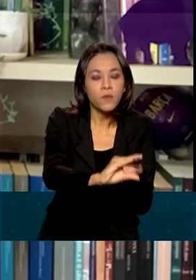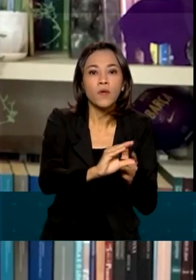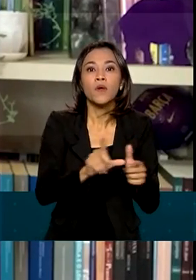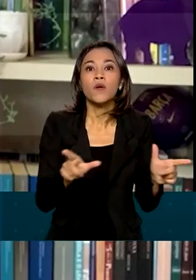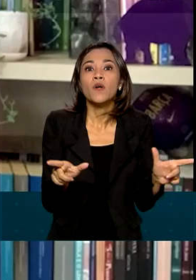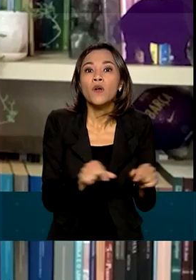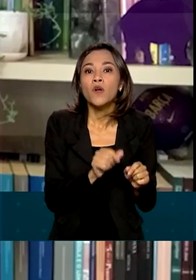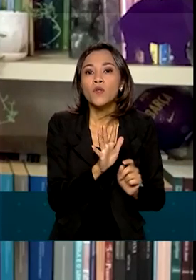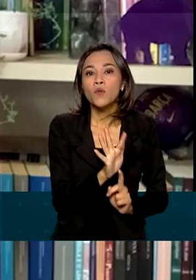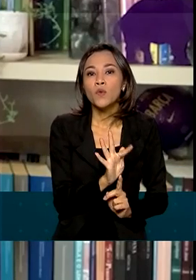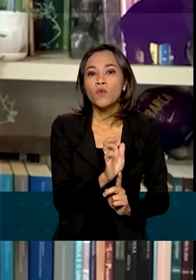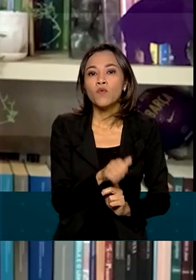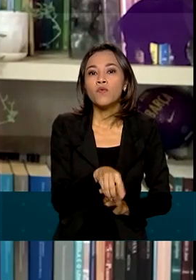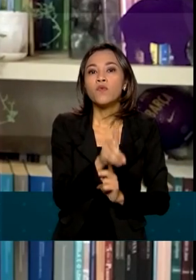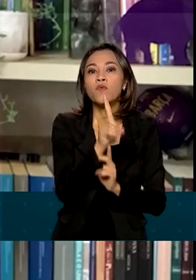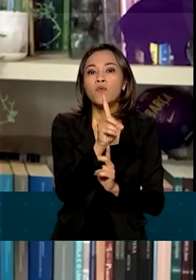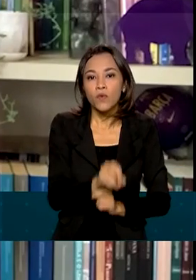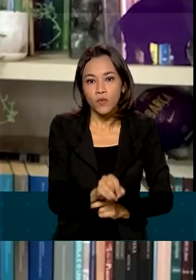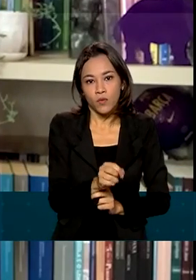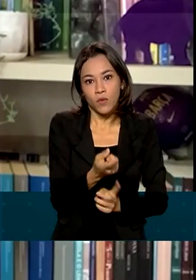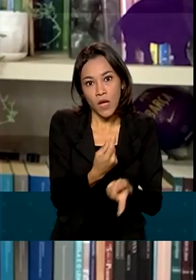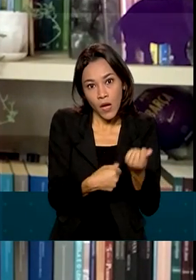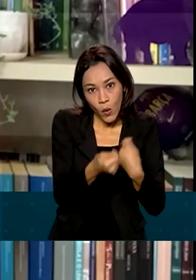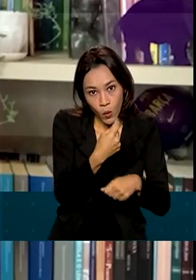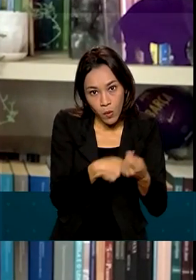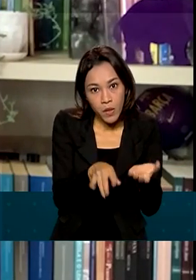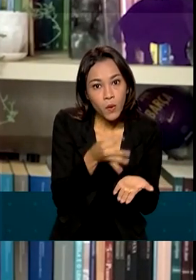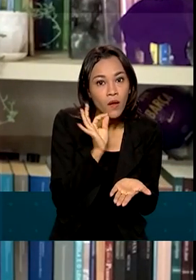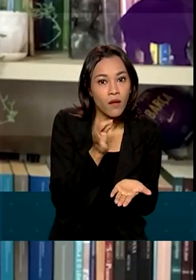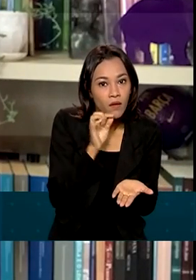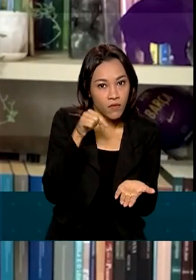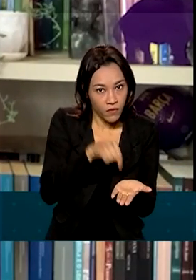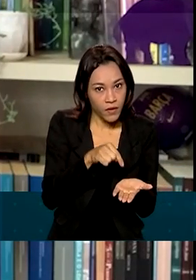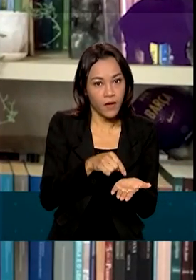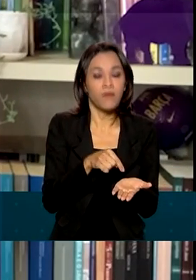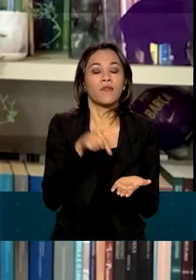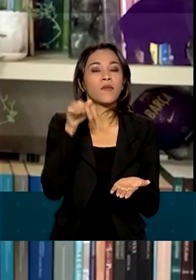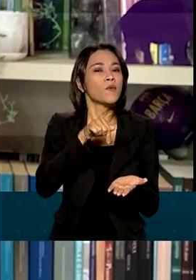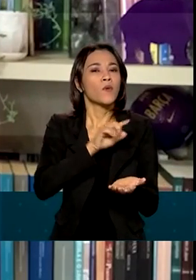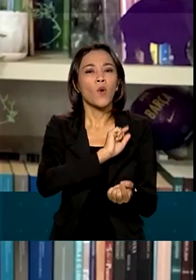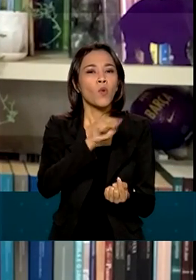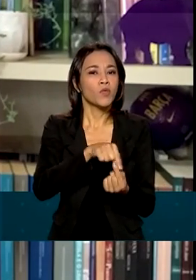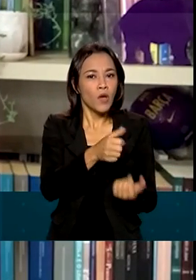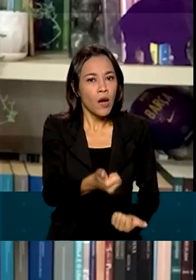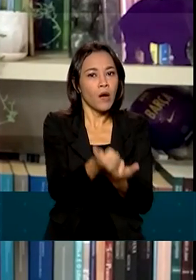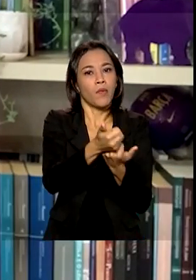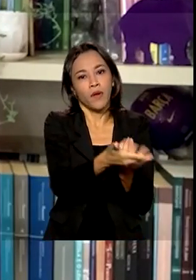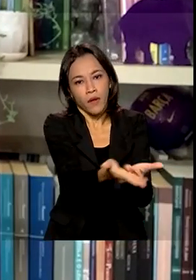Fundo de defesa da economia cafeeira o fun café para socorrer os produtores